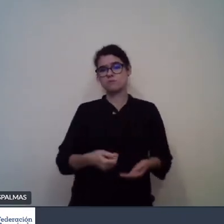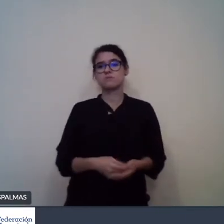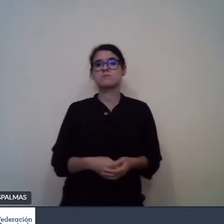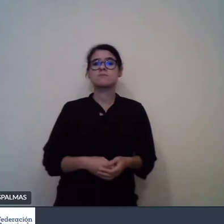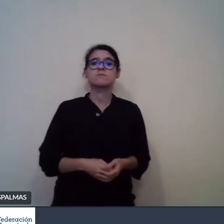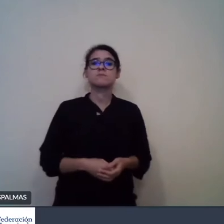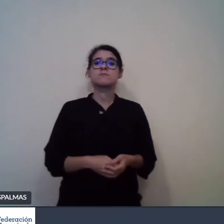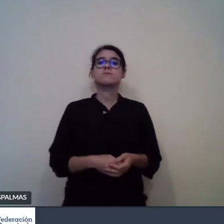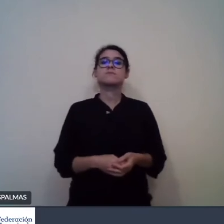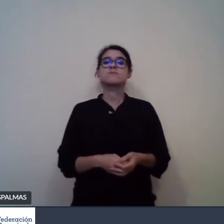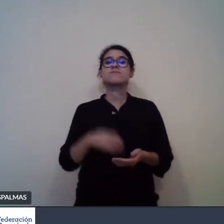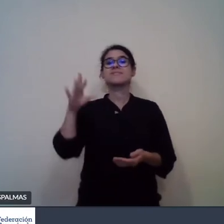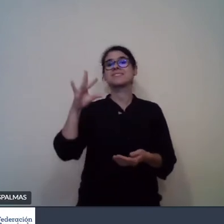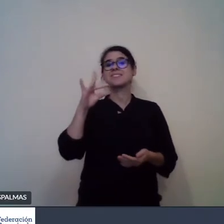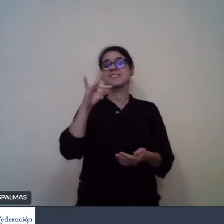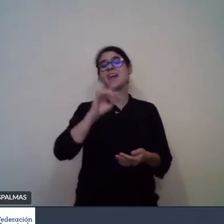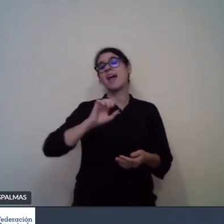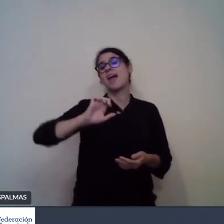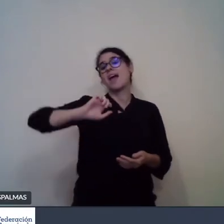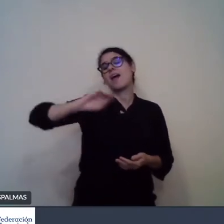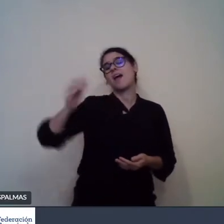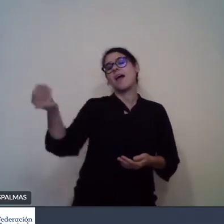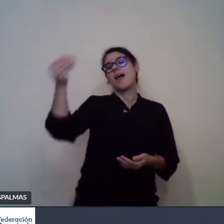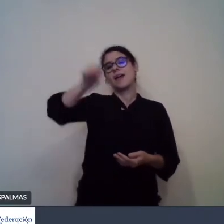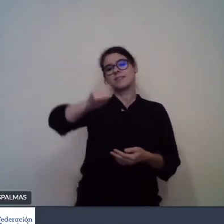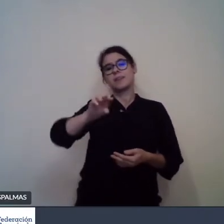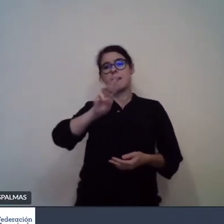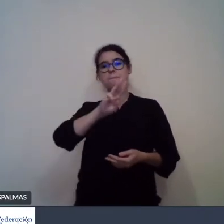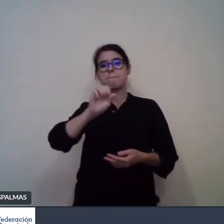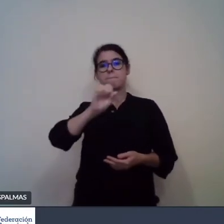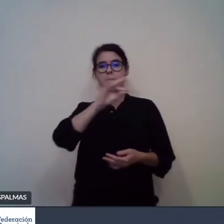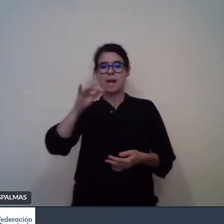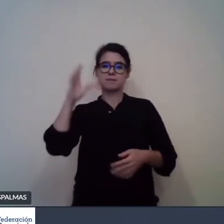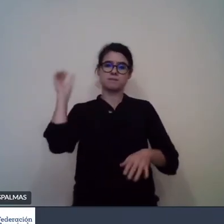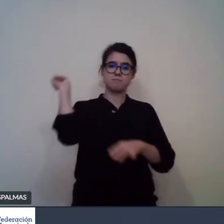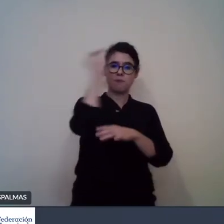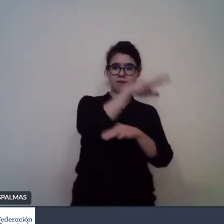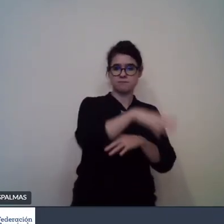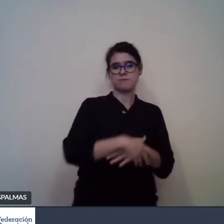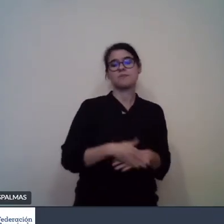Extra pass, tiro de esquina.